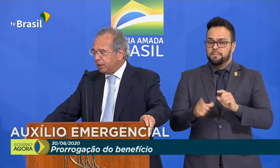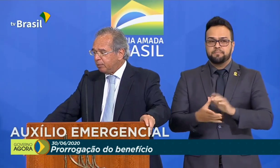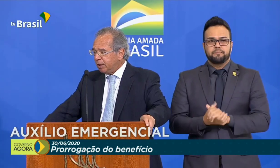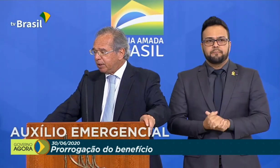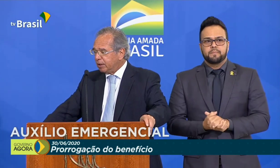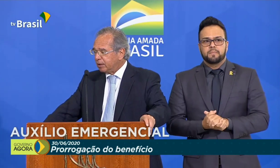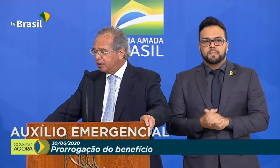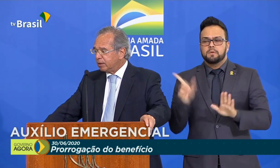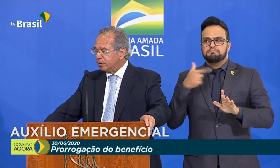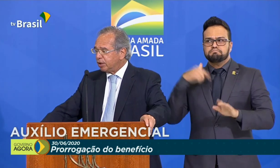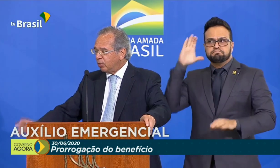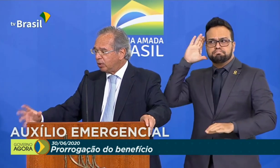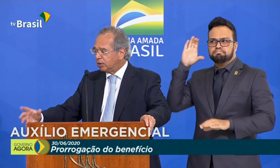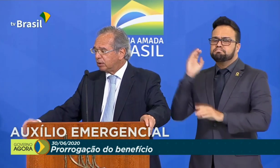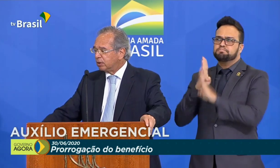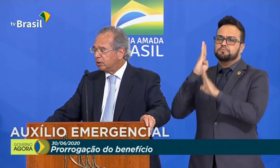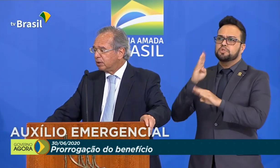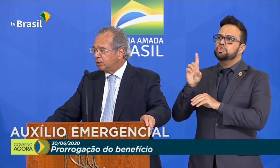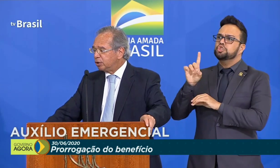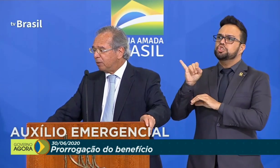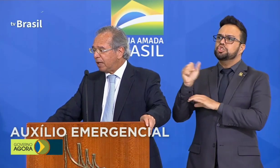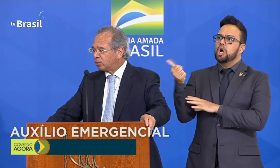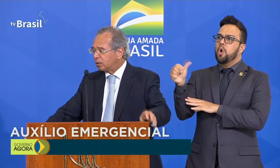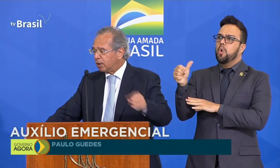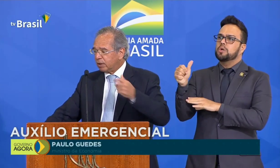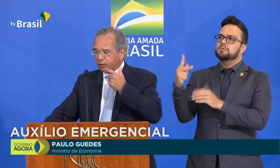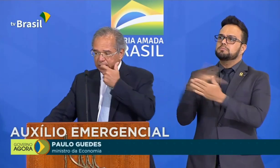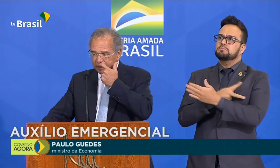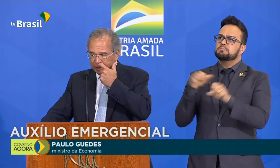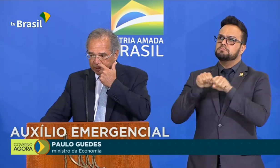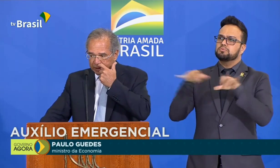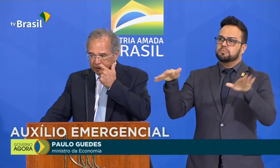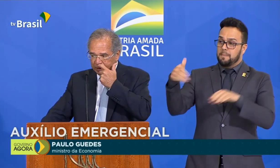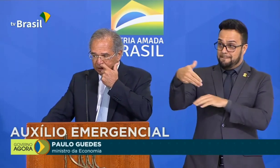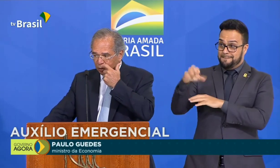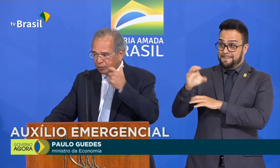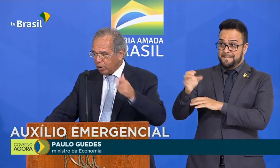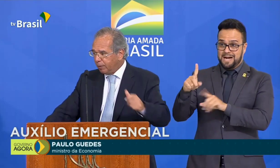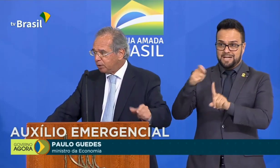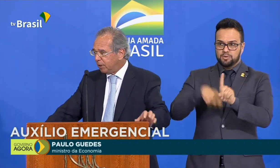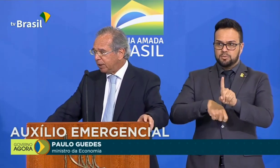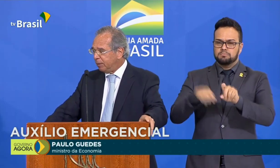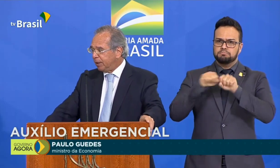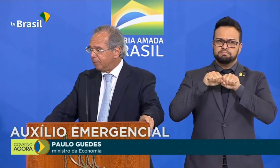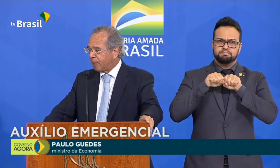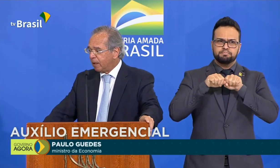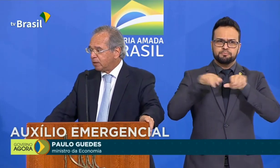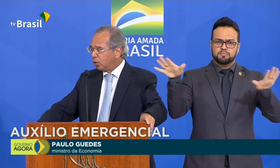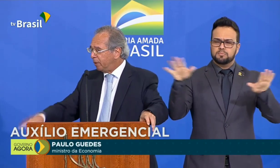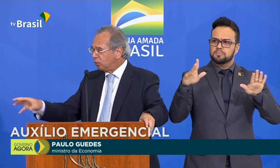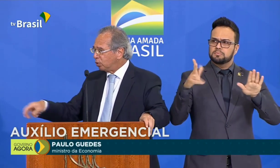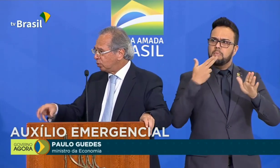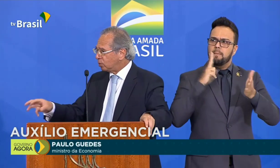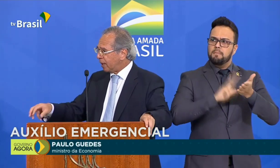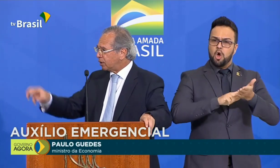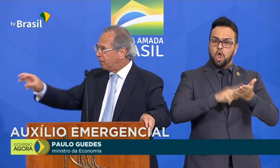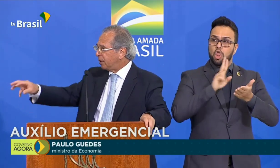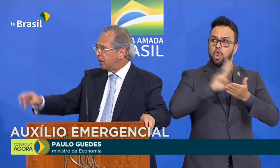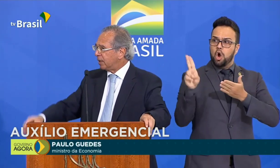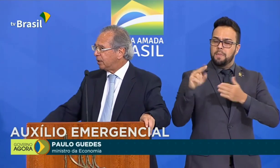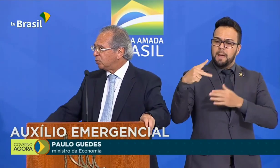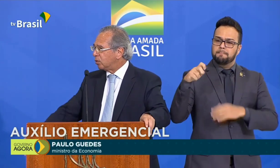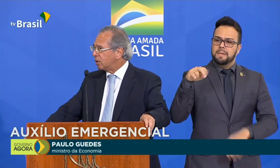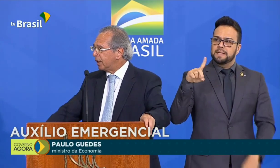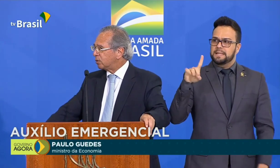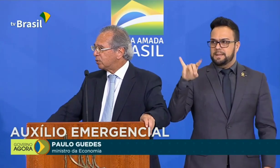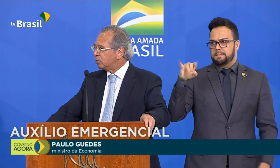conhecimento da pandemia, dia 11 de março, ela foi declarada oficialmente pandemia, soubemos juntos praticamente